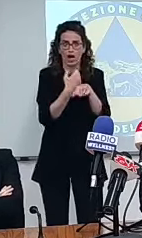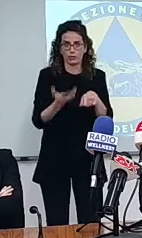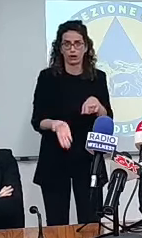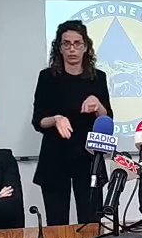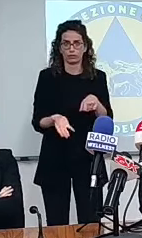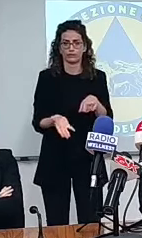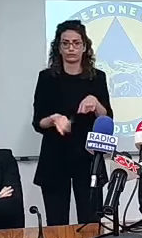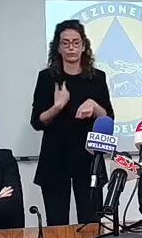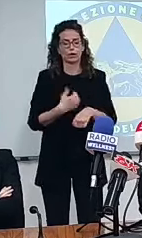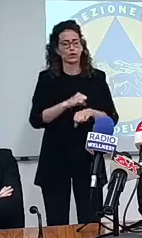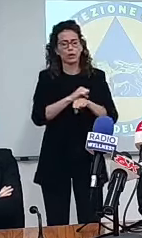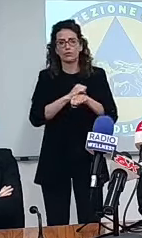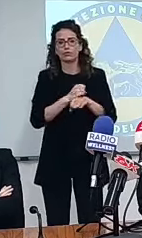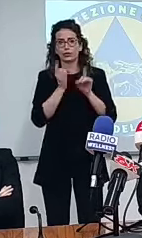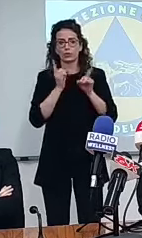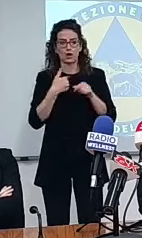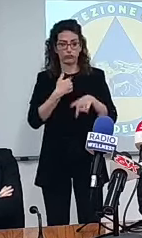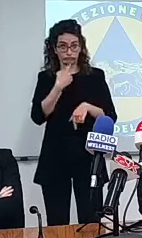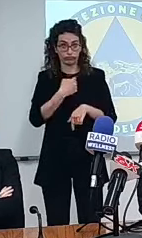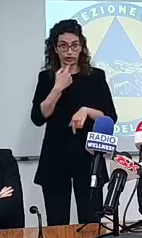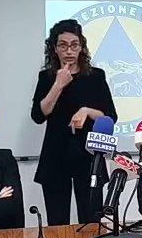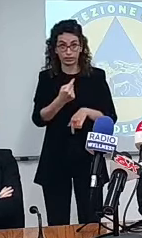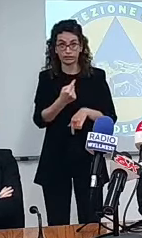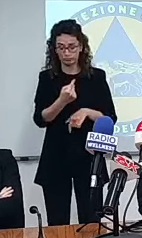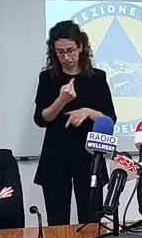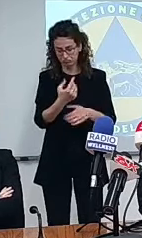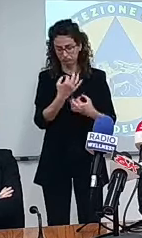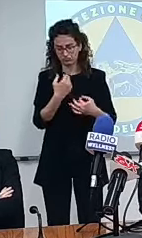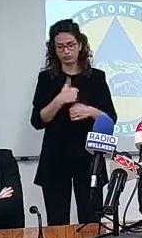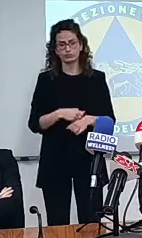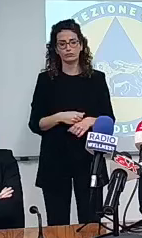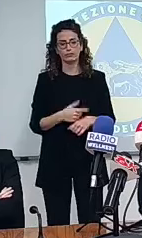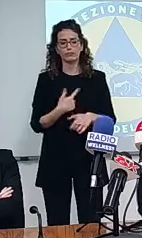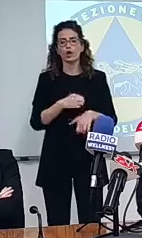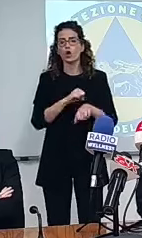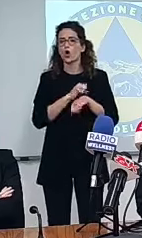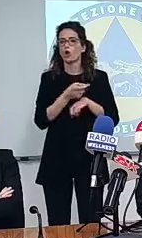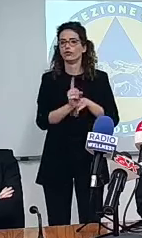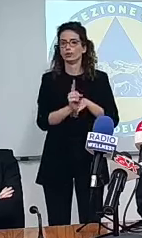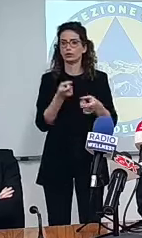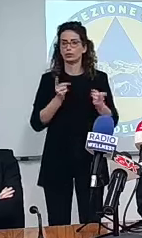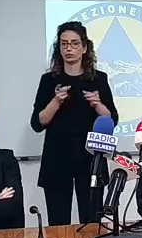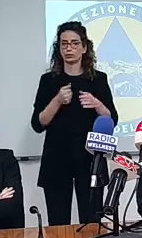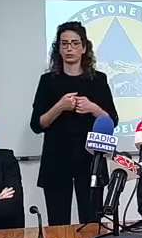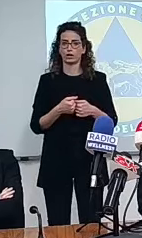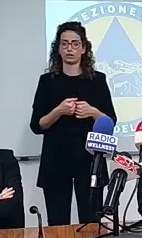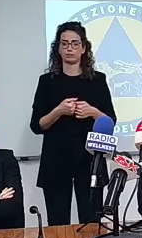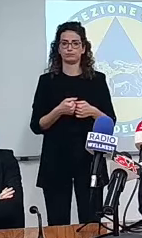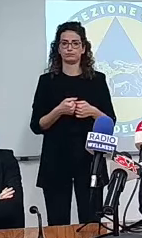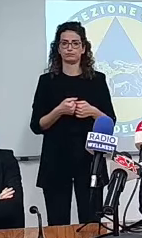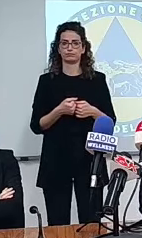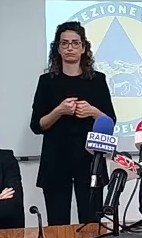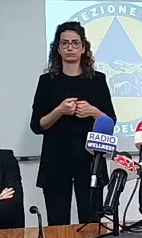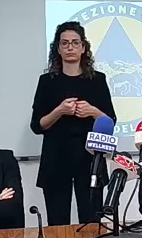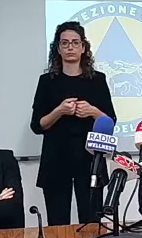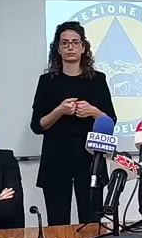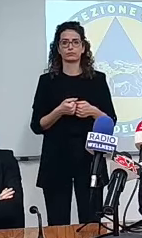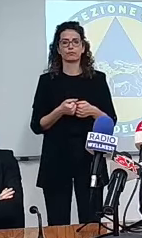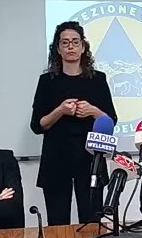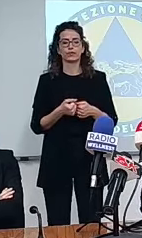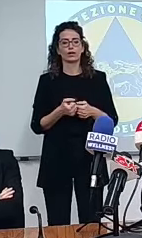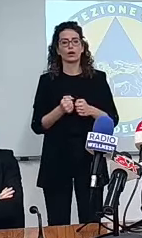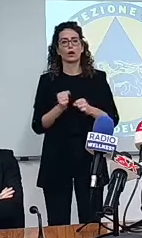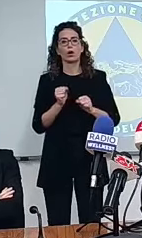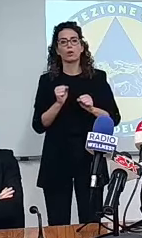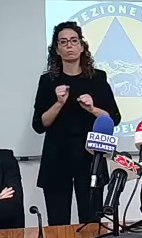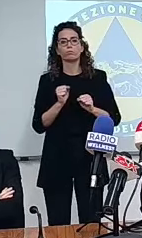Sono anche convinto di una cosa, se volete che ve la dica tutta. Non sono convinto che ci si possa rifiutare a